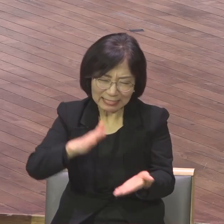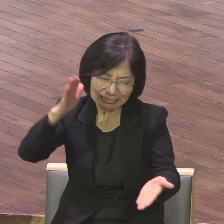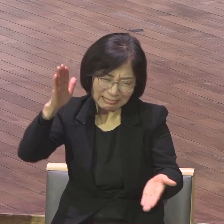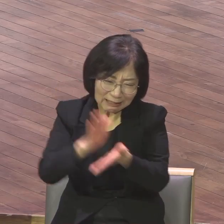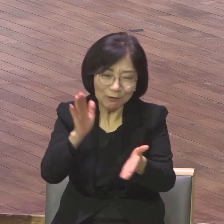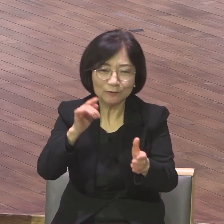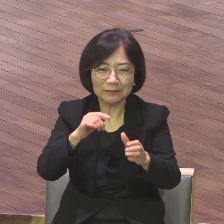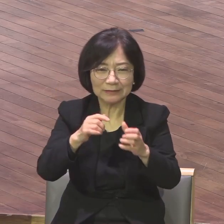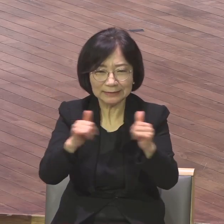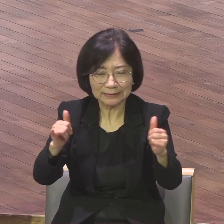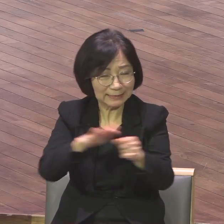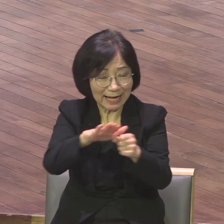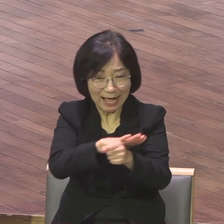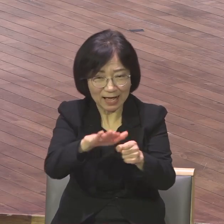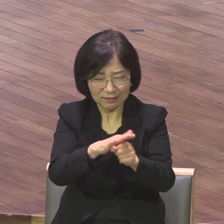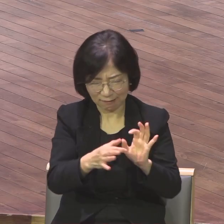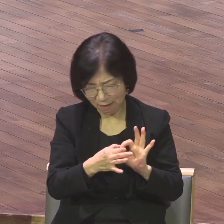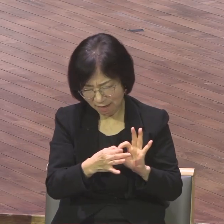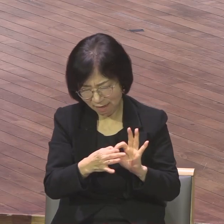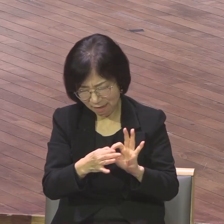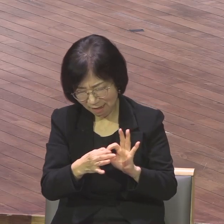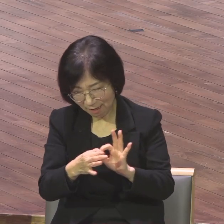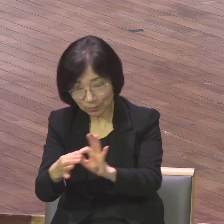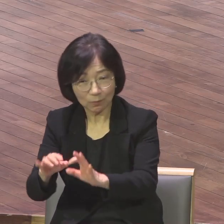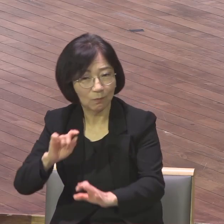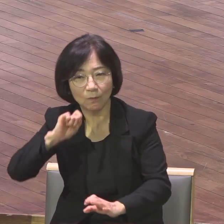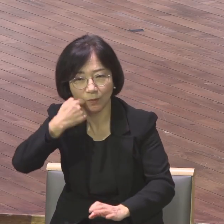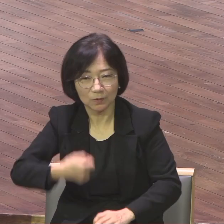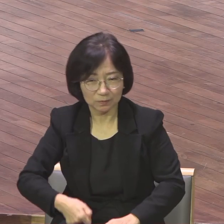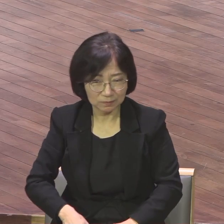쉽지 않습니다. 쉽지 않지요.